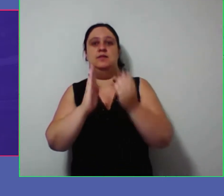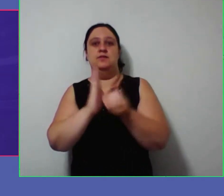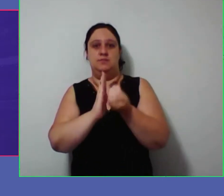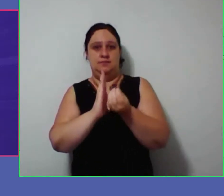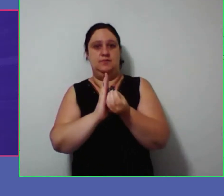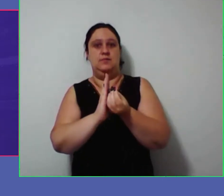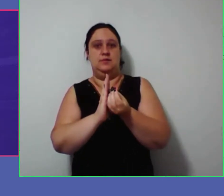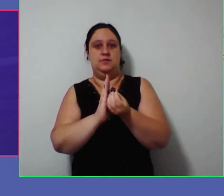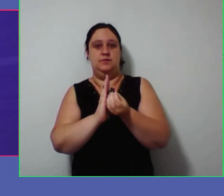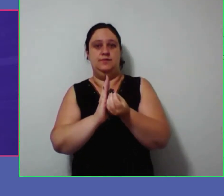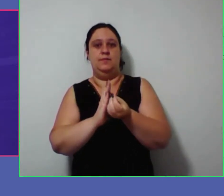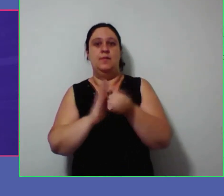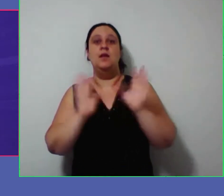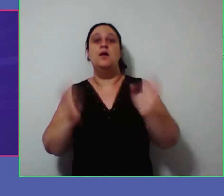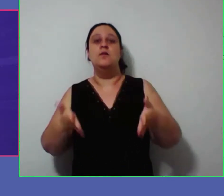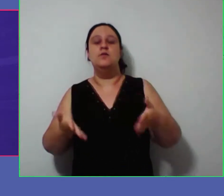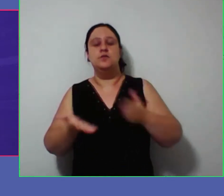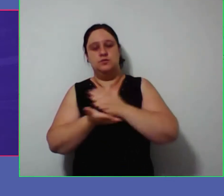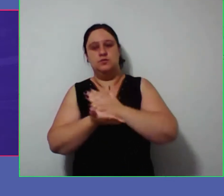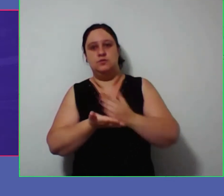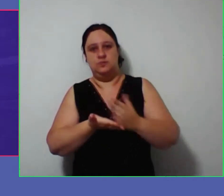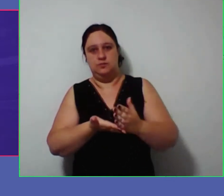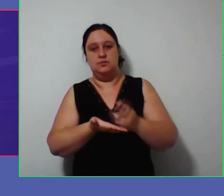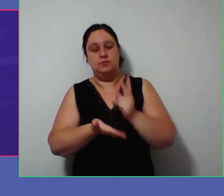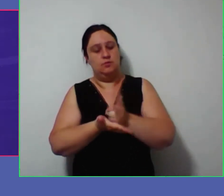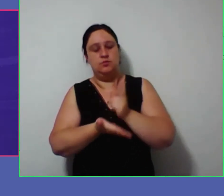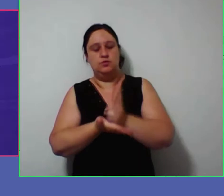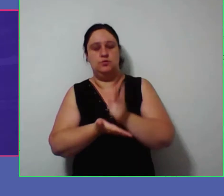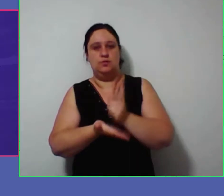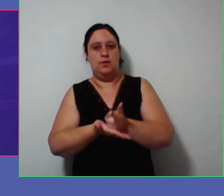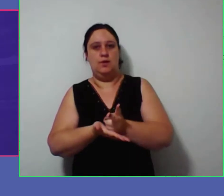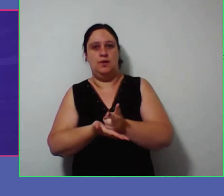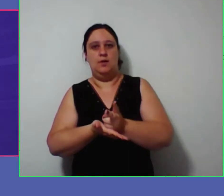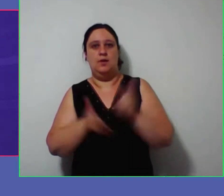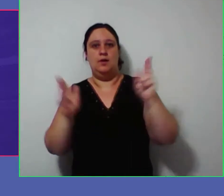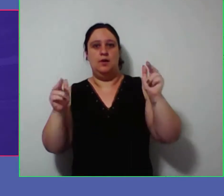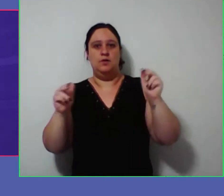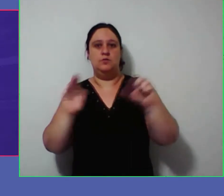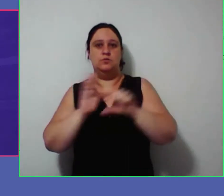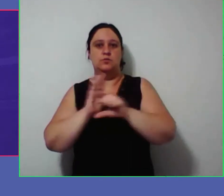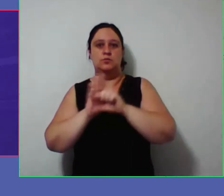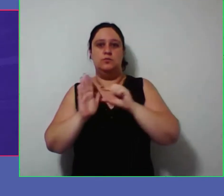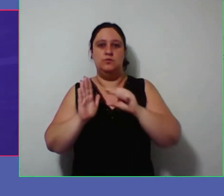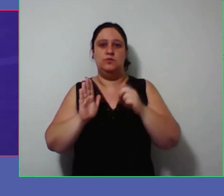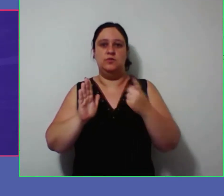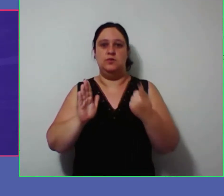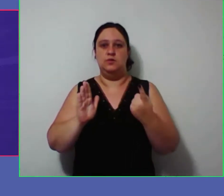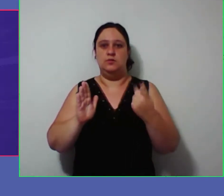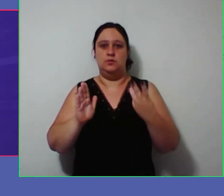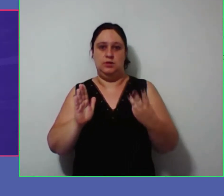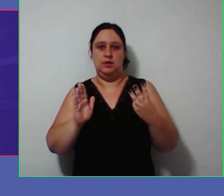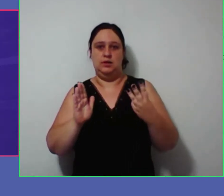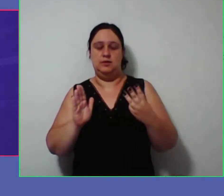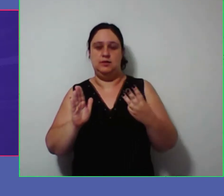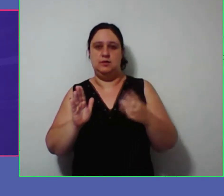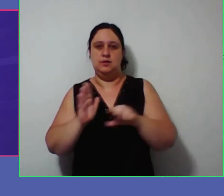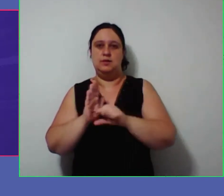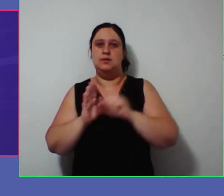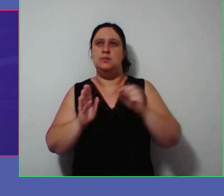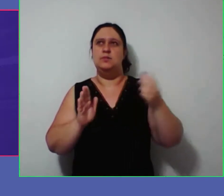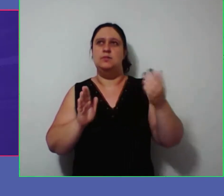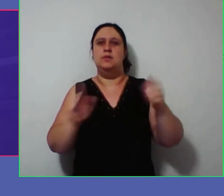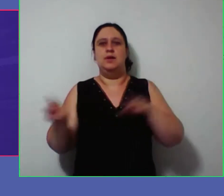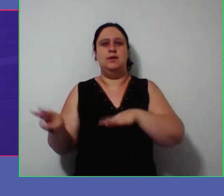dar continuação, hoje eu vou falar um pouco do versículo 13. Na semana passada eu não pude entrar, versículo